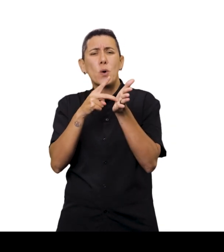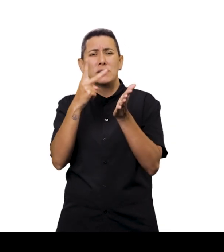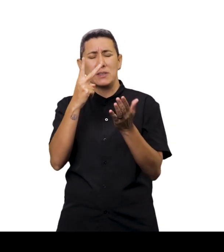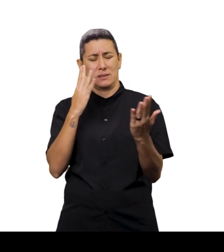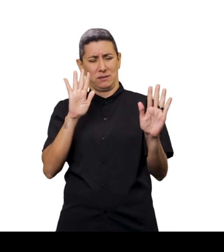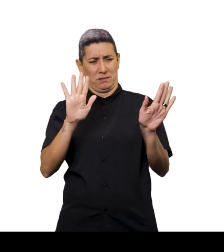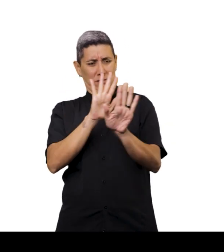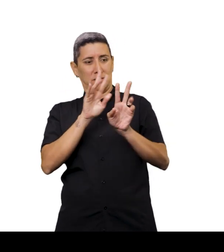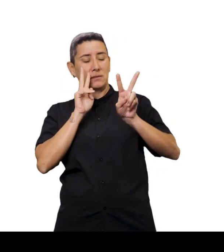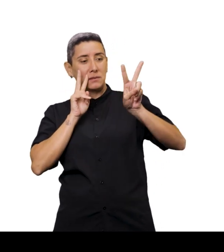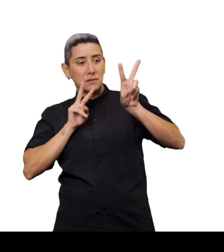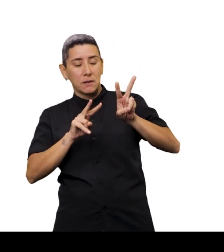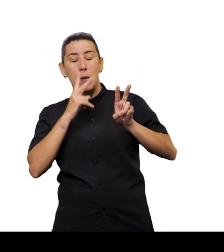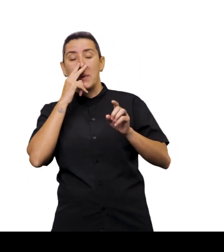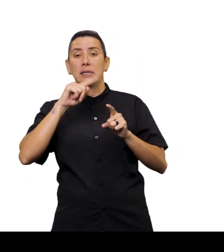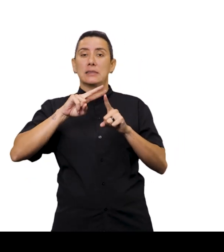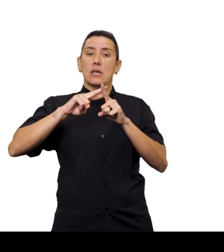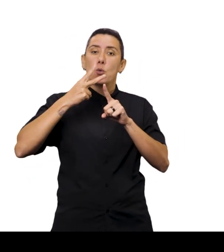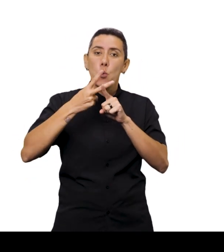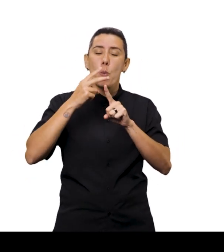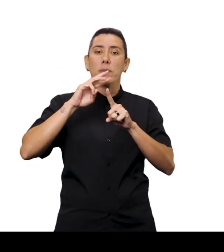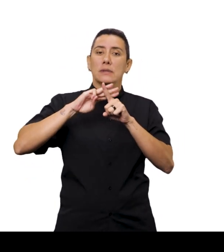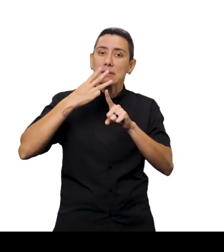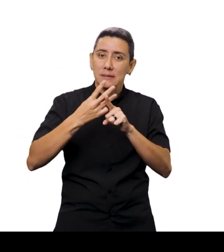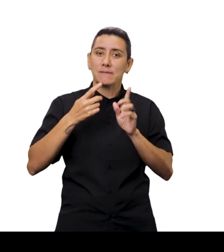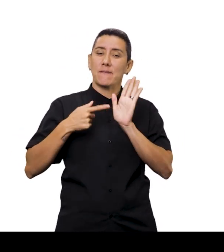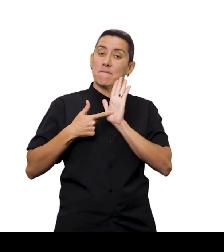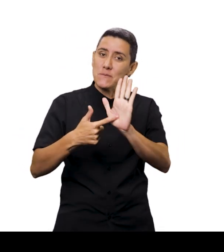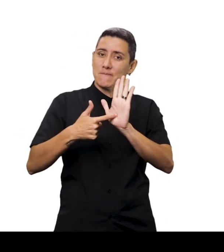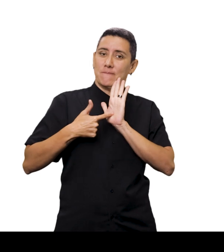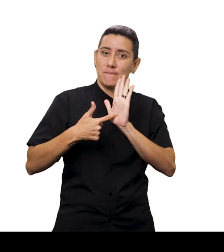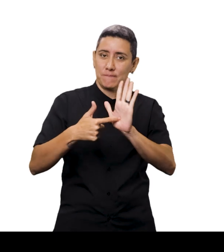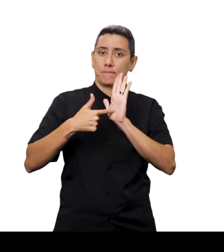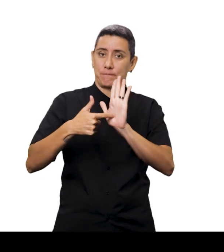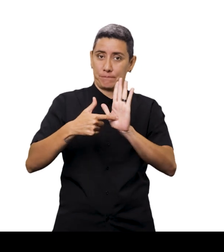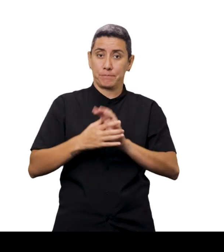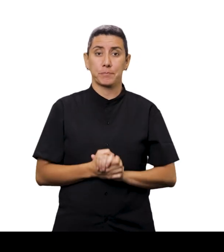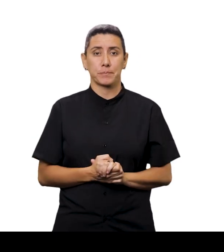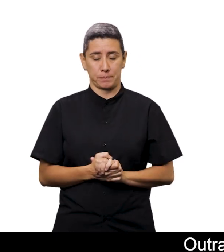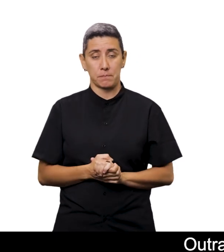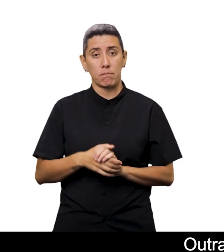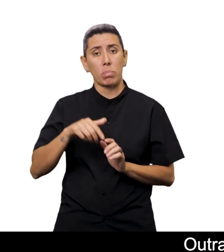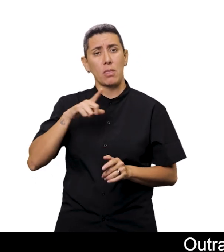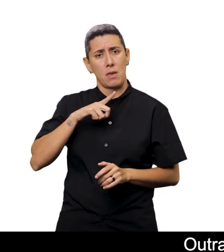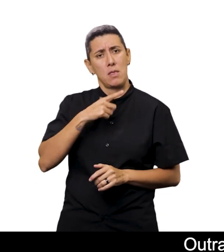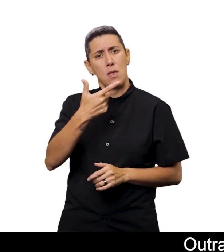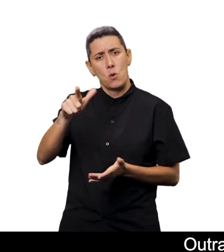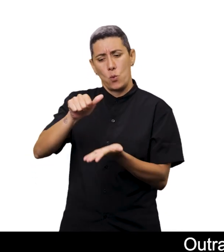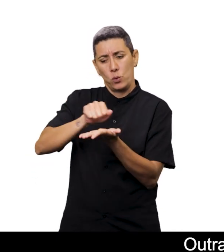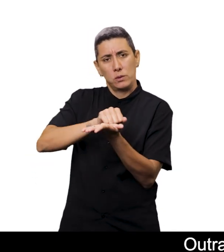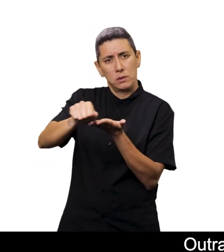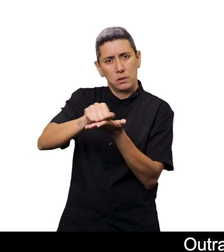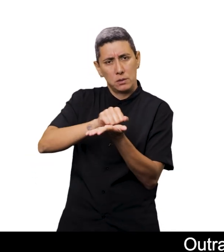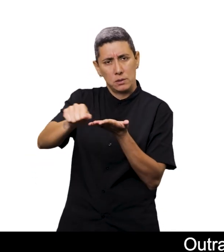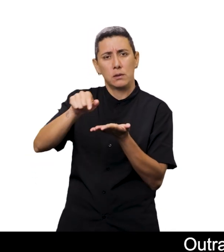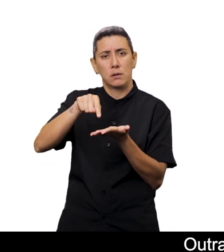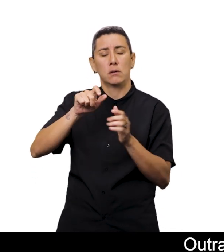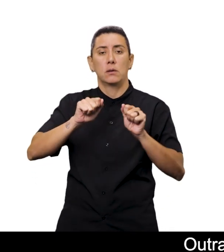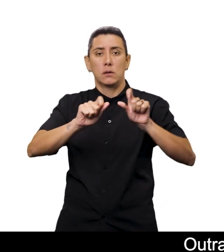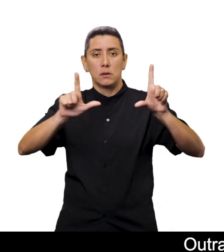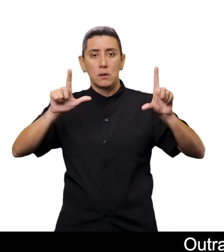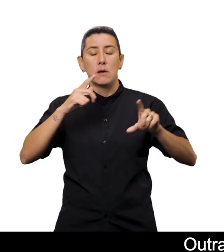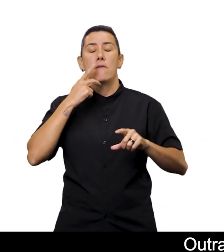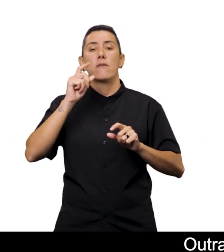branco, criando o efeito de duplicar a mensagem ou simbolicamente de replicá-la. Outras serigrafias deste